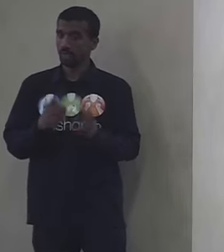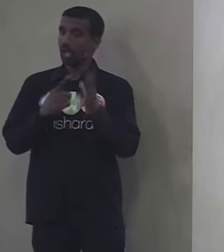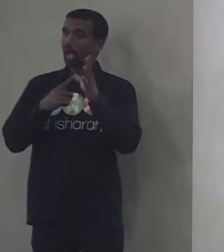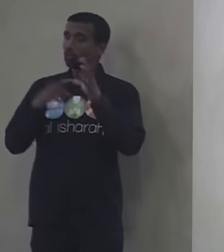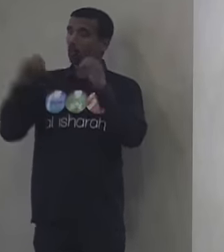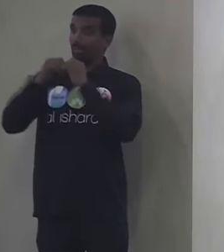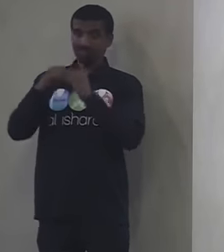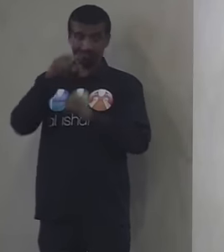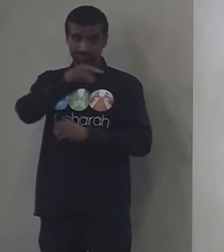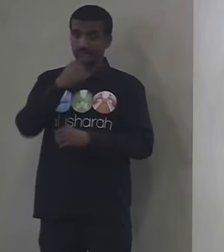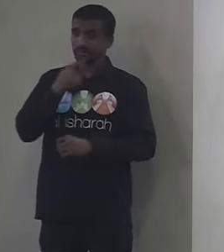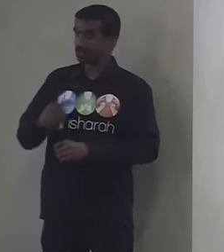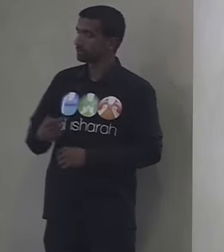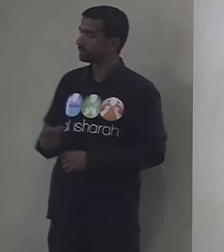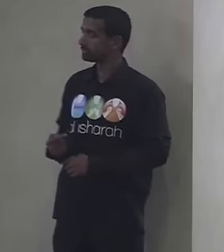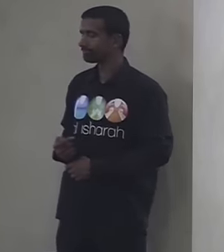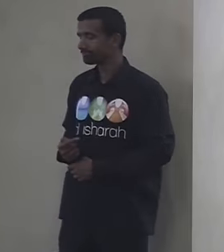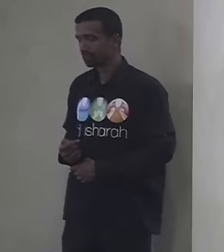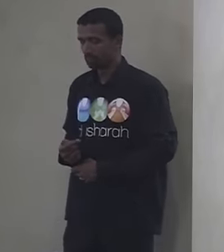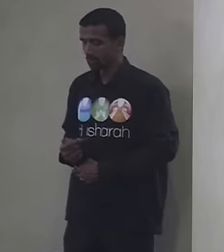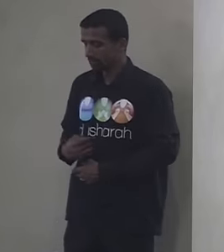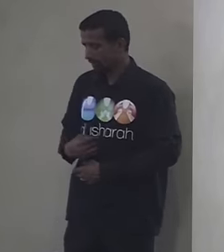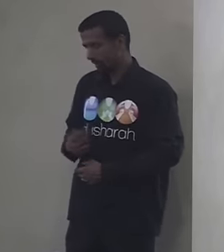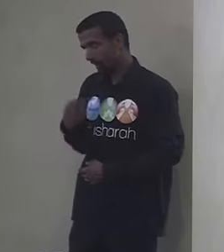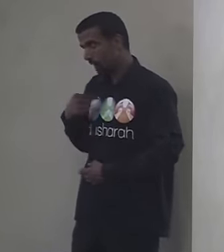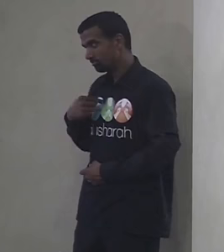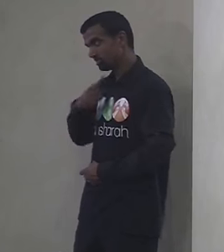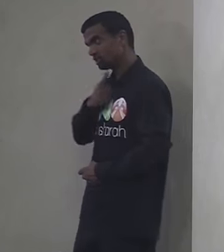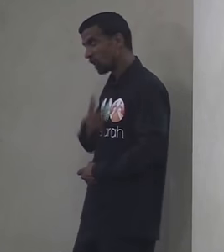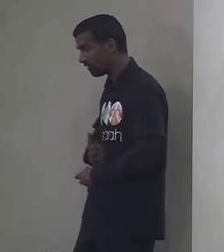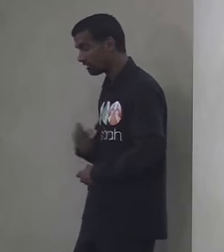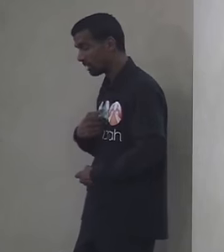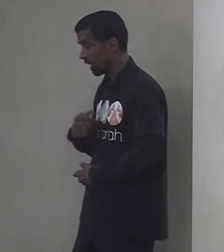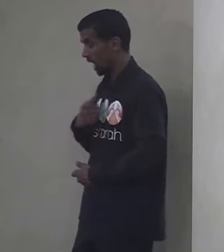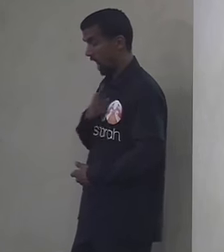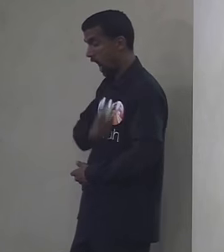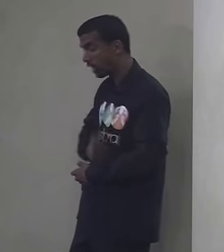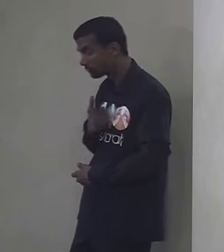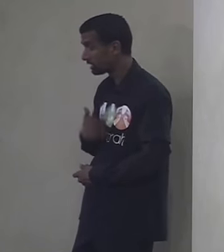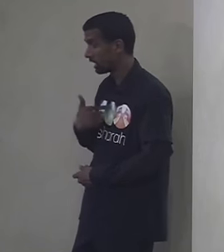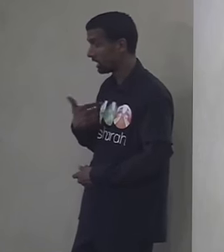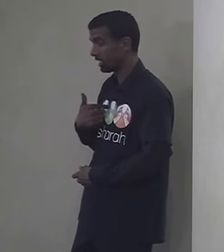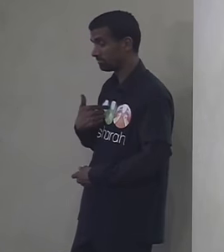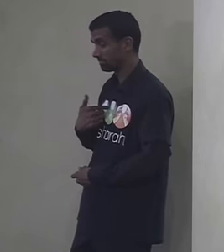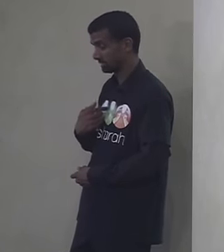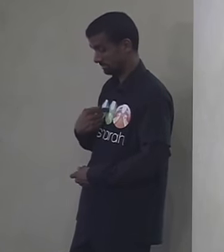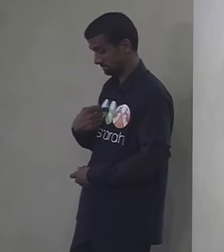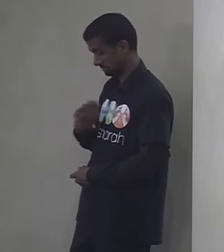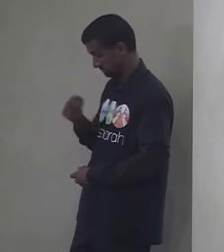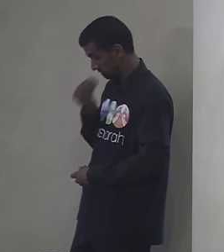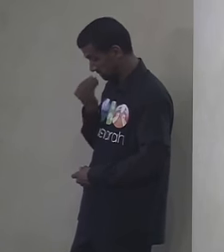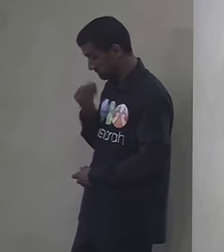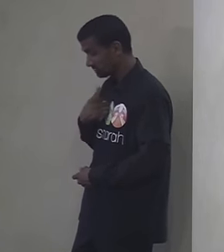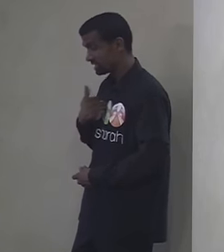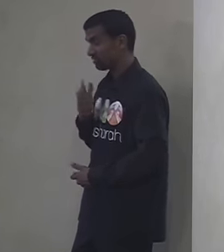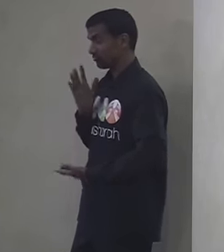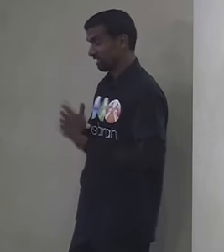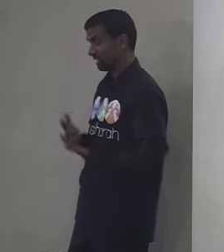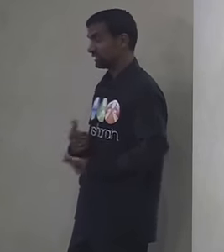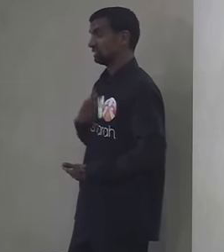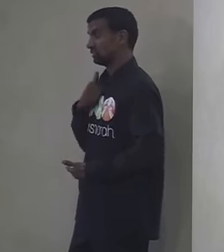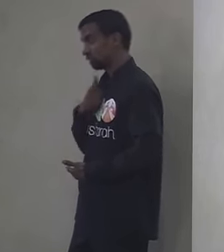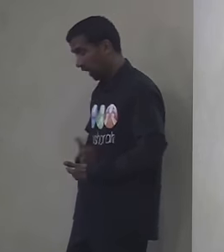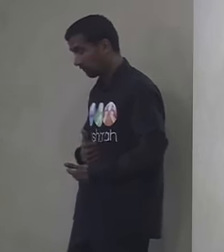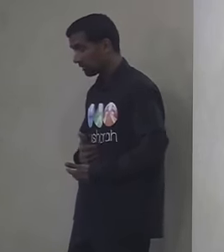Allah. We're starving. We just went out looking for food. قَالَ وَأَنَا وَالَّذِي نَفْسِ بِيَدِهِ